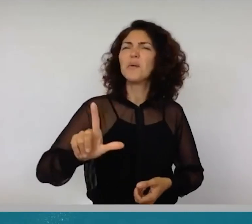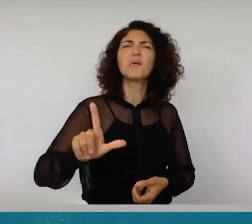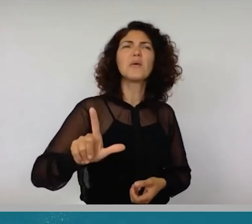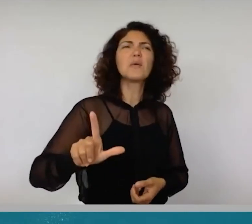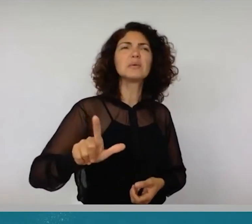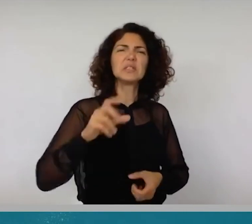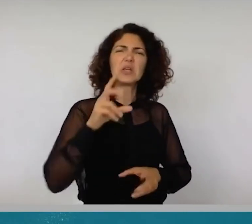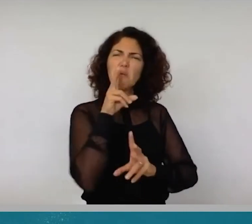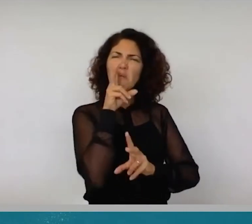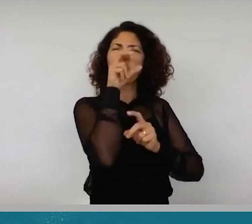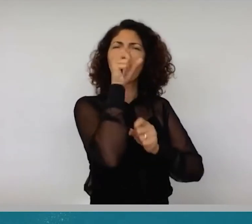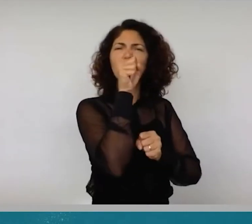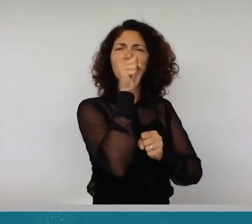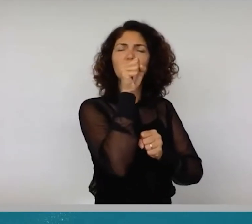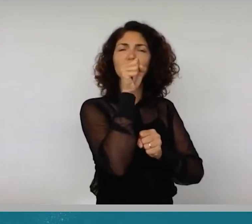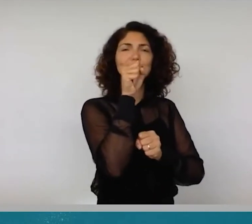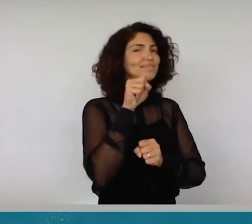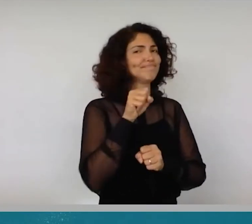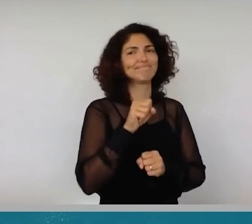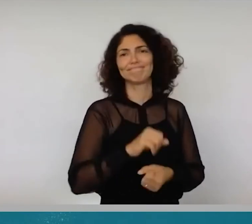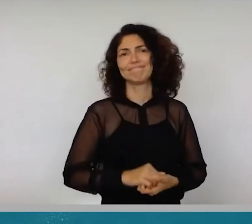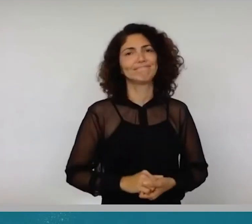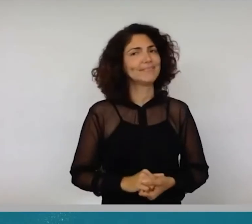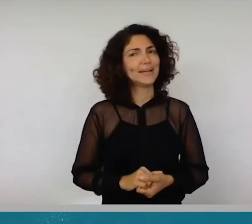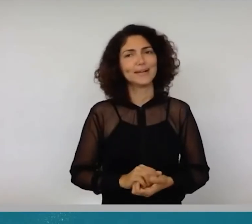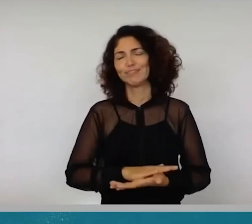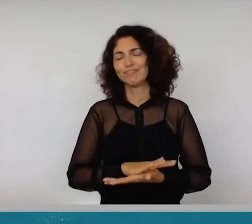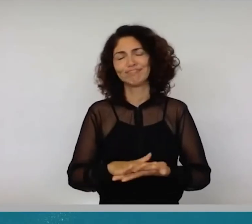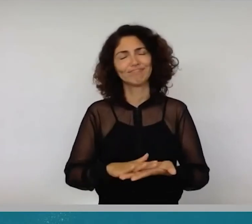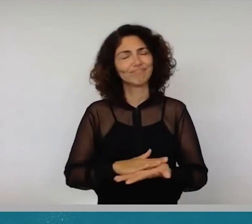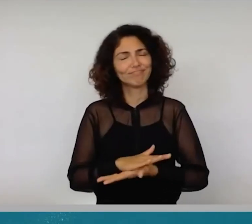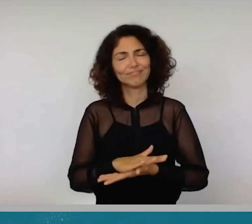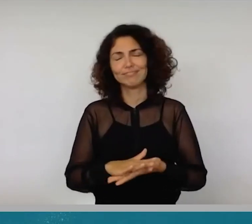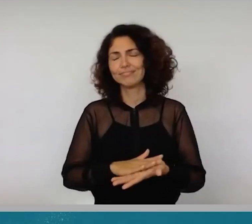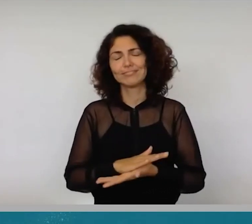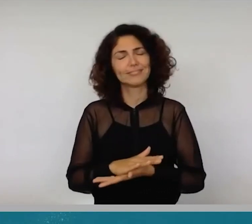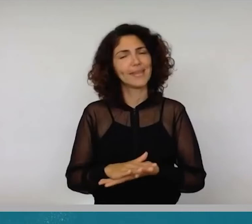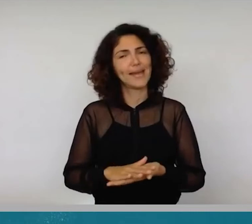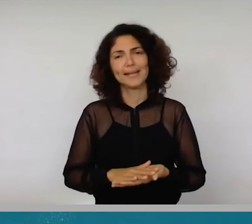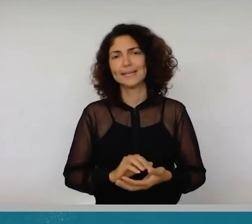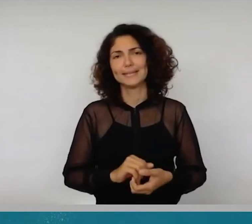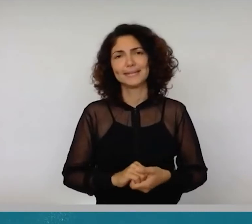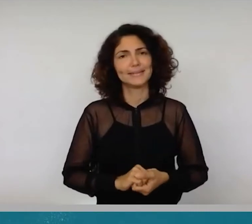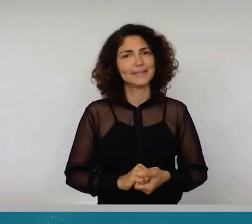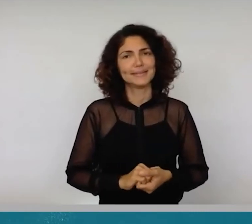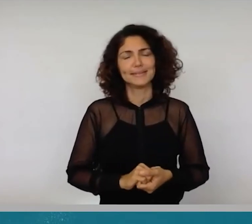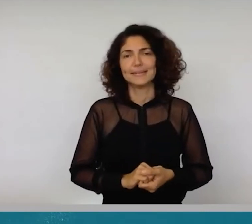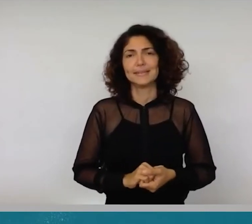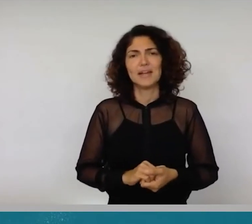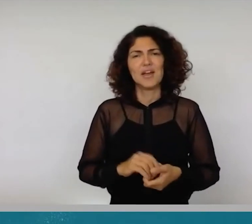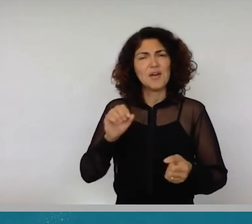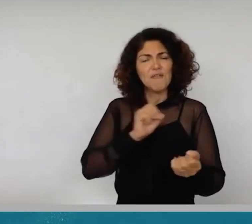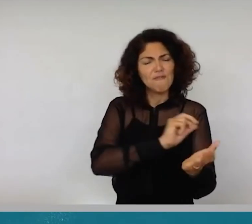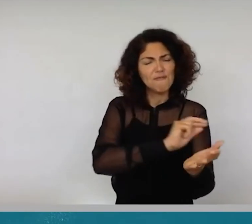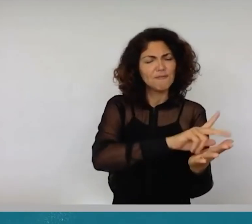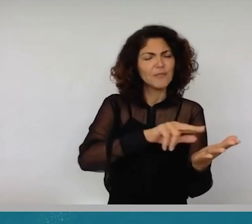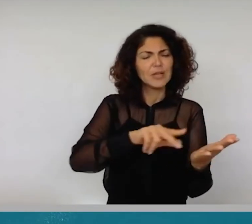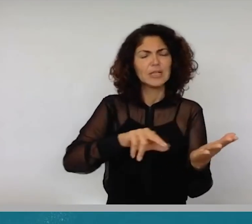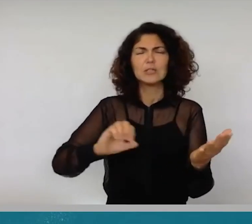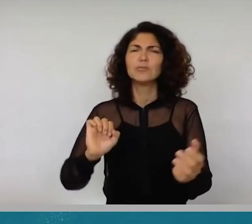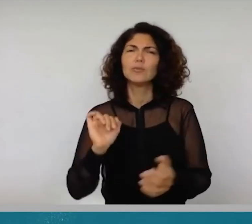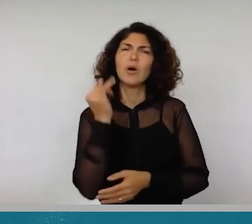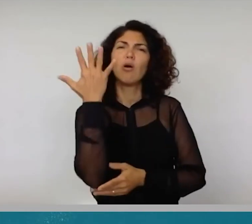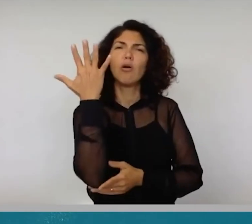perto né, das coisas gigantes que tem, né, pela natureza. Agora imagina Deus,